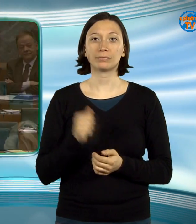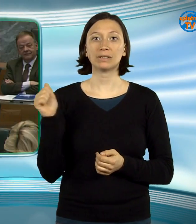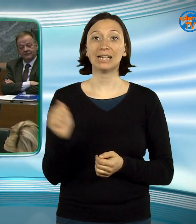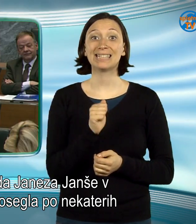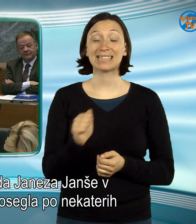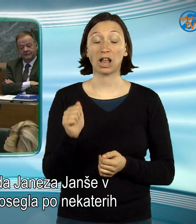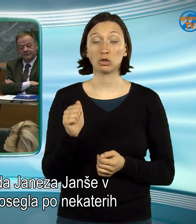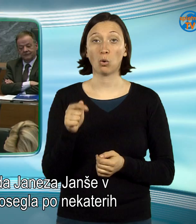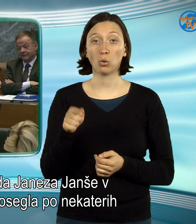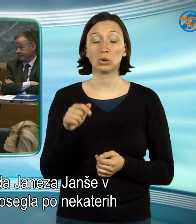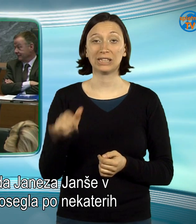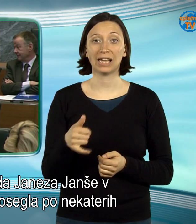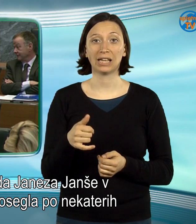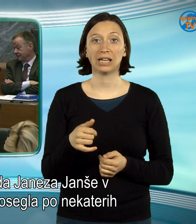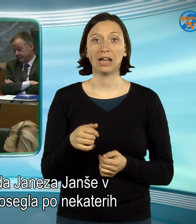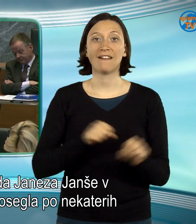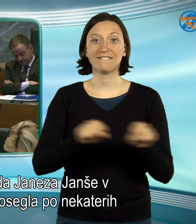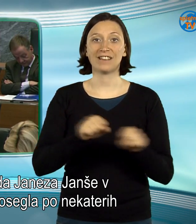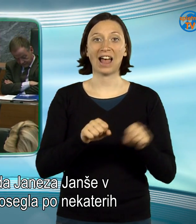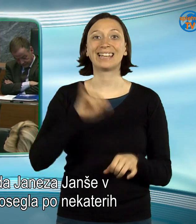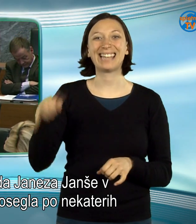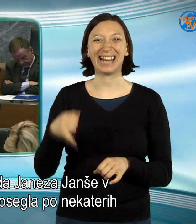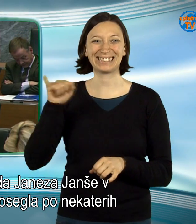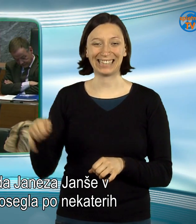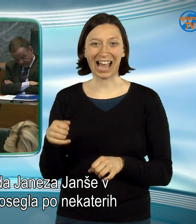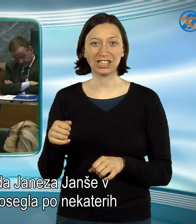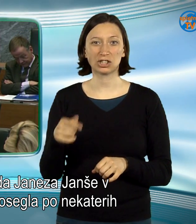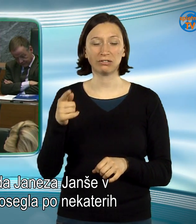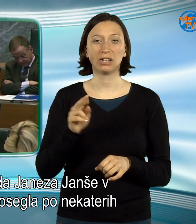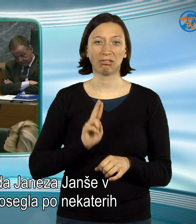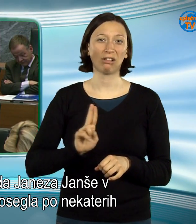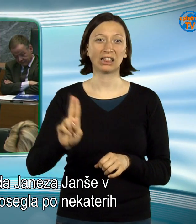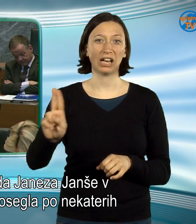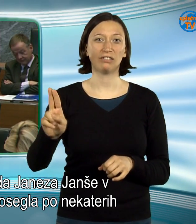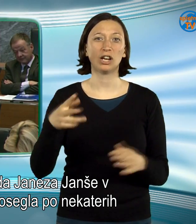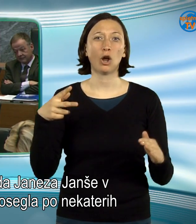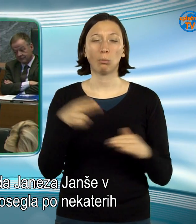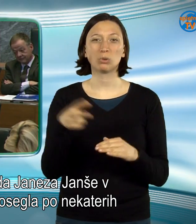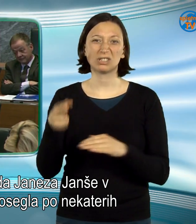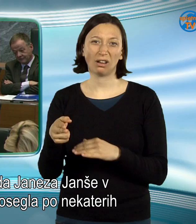In zato je vlada Janeza Janše v nadaljevanju posegla po